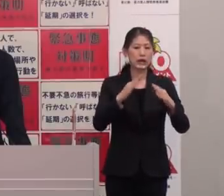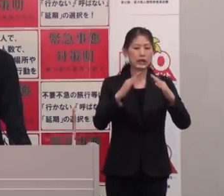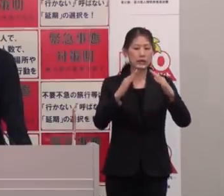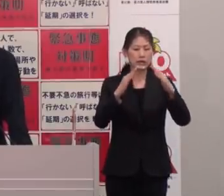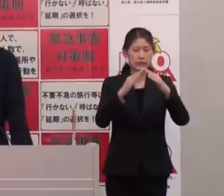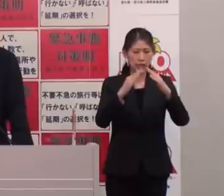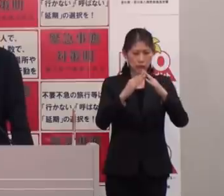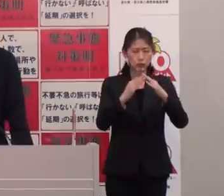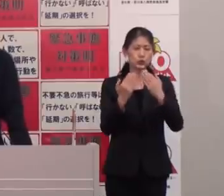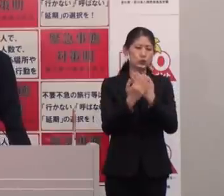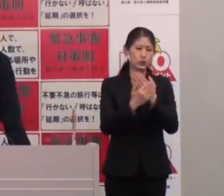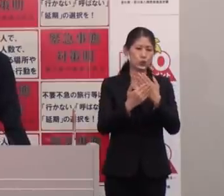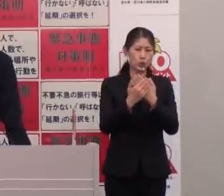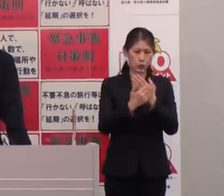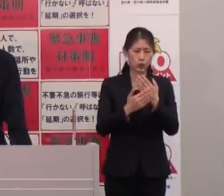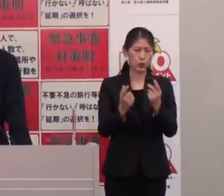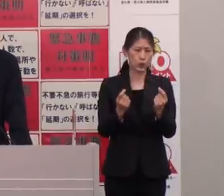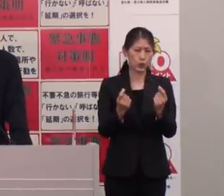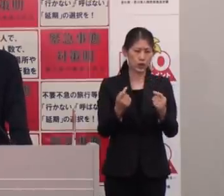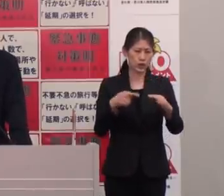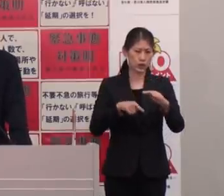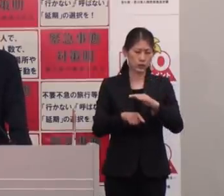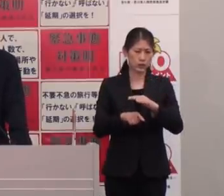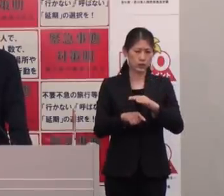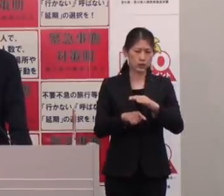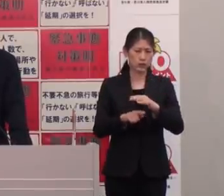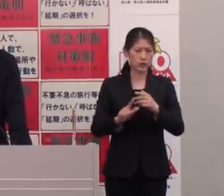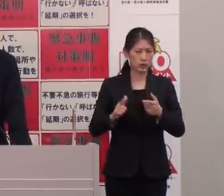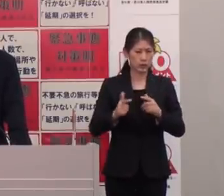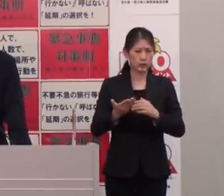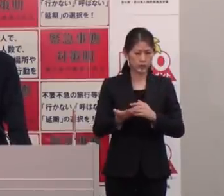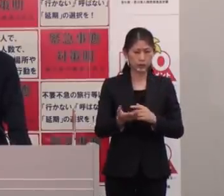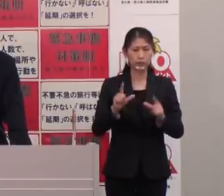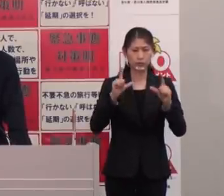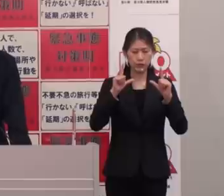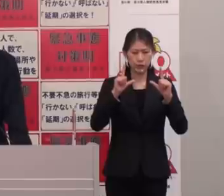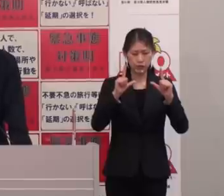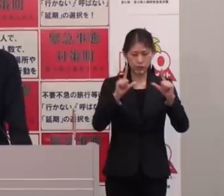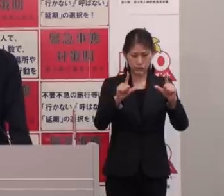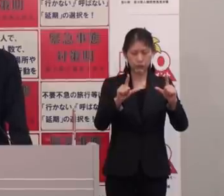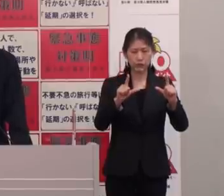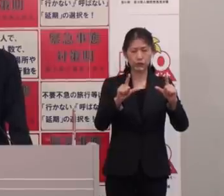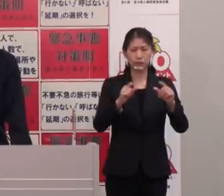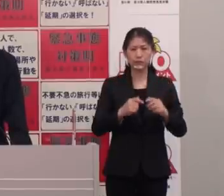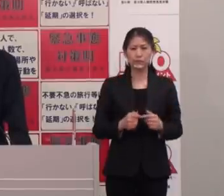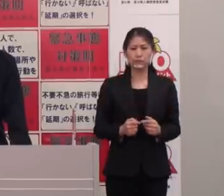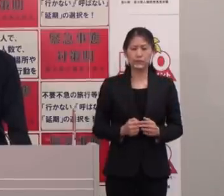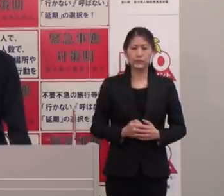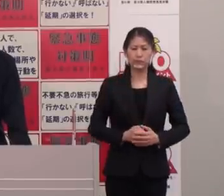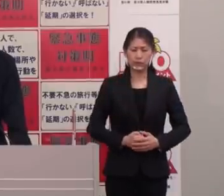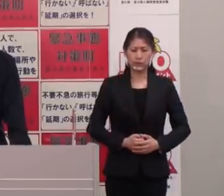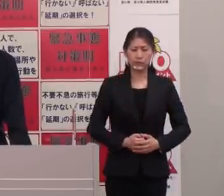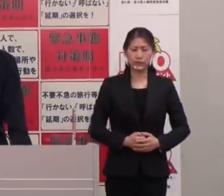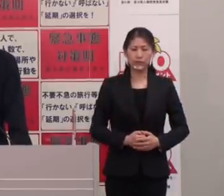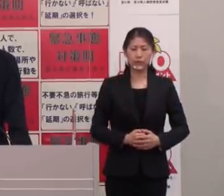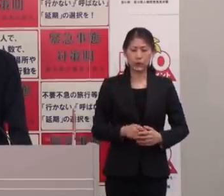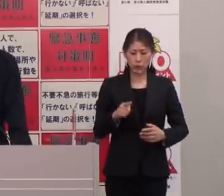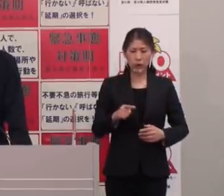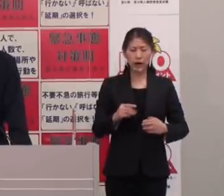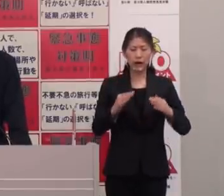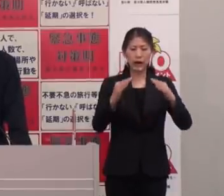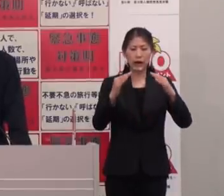しょうか。 それは調整中、まさに調整中ということでですね、日々変わってまいりますので、自宅療養でお願いし